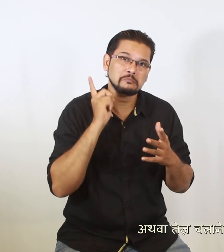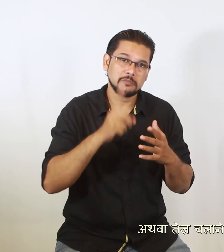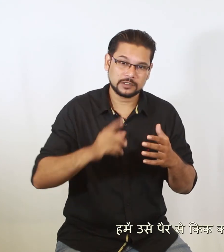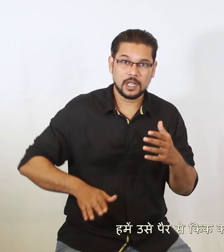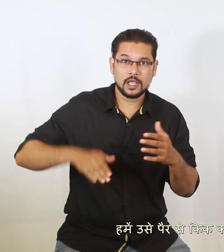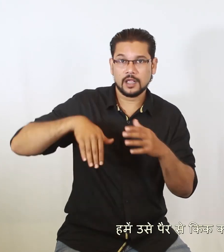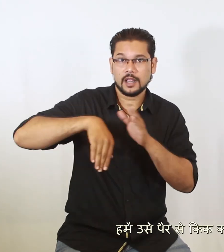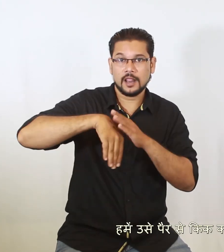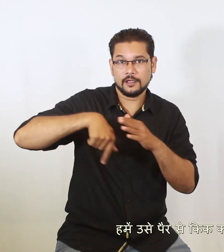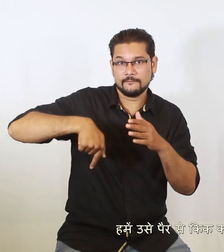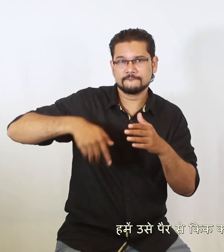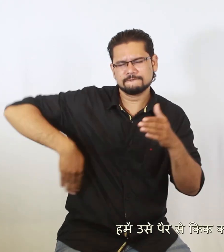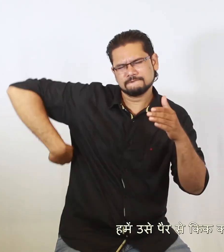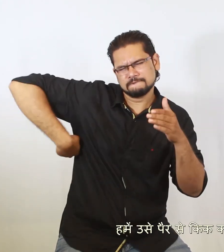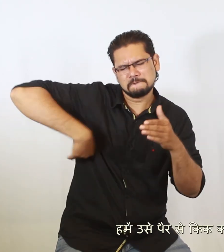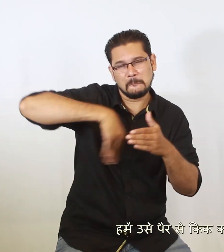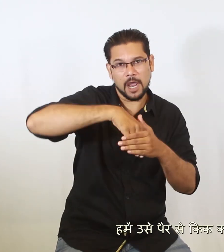हमें उसे पैर से किक करना होता है